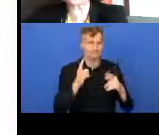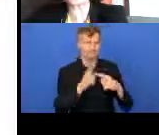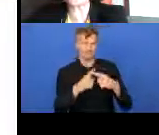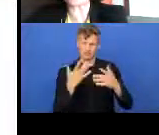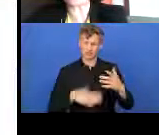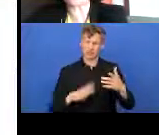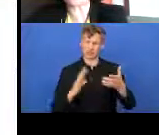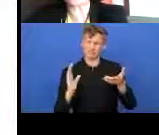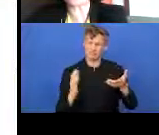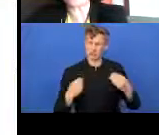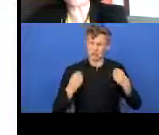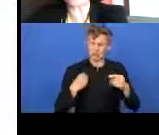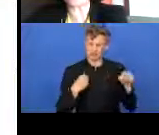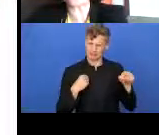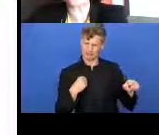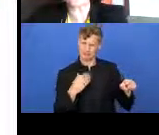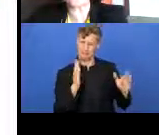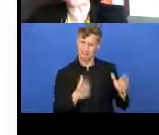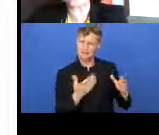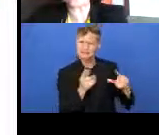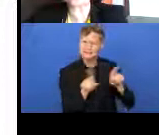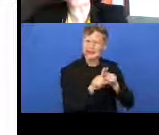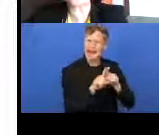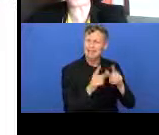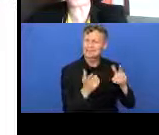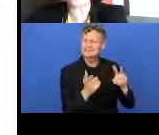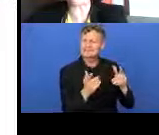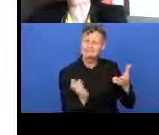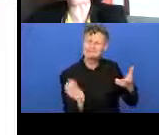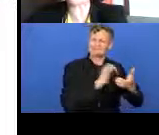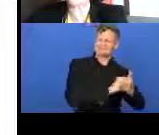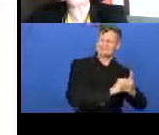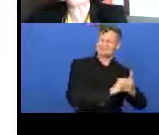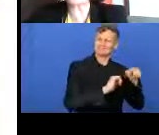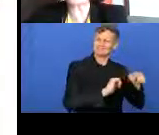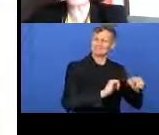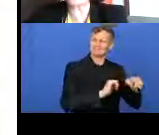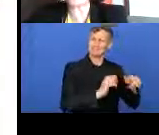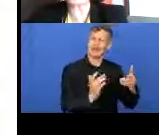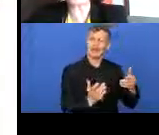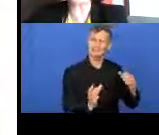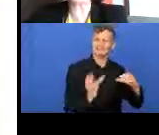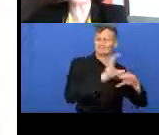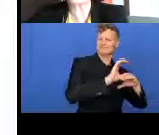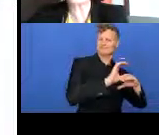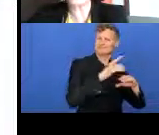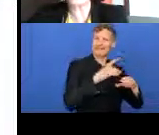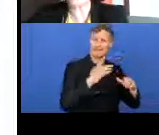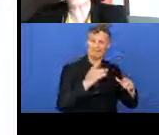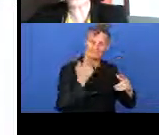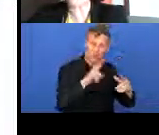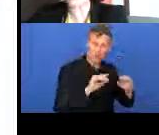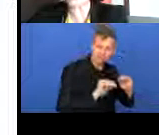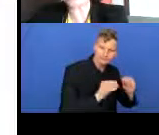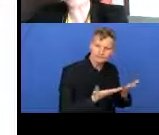Les enfants avec des besoins supplémentaires ont besoin de services intégrés. Cette collaboration